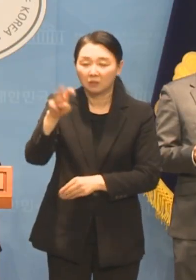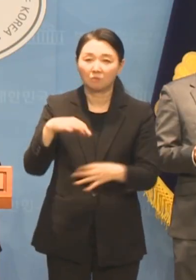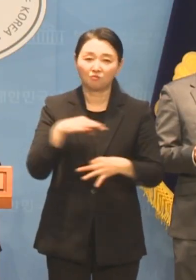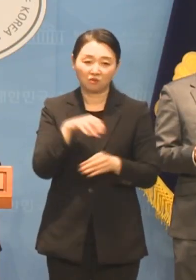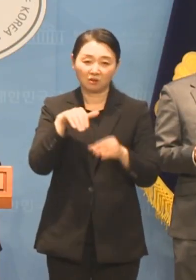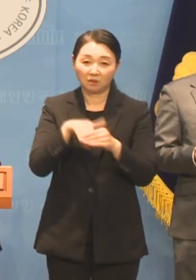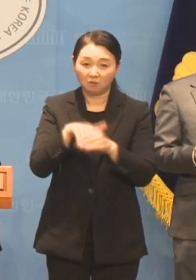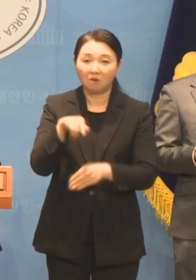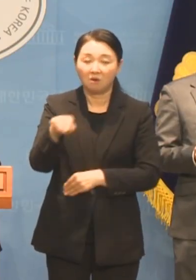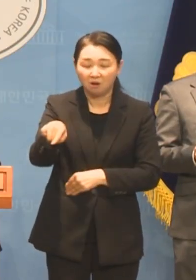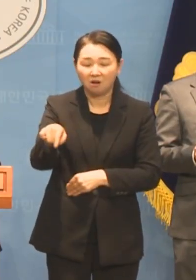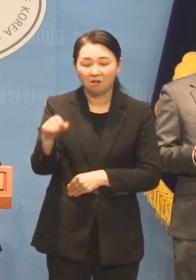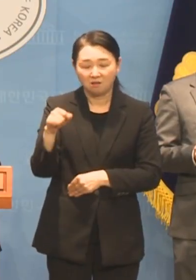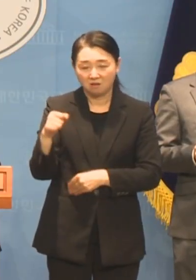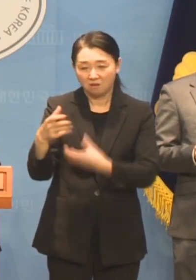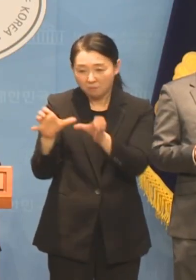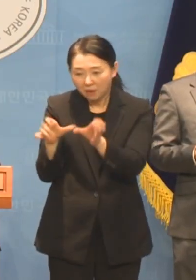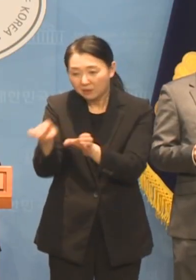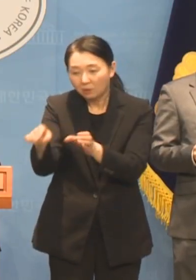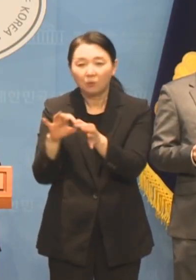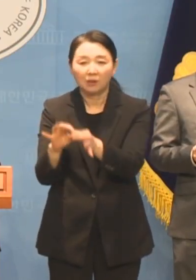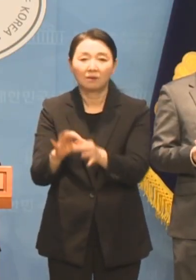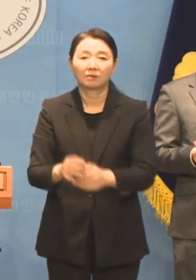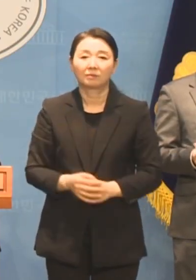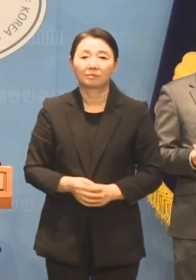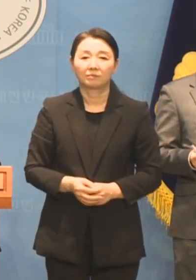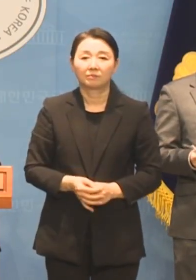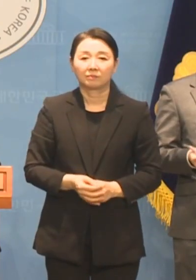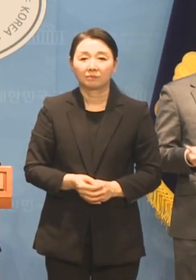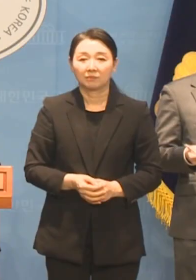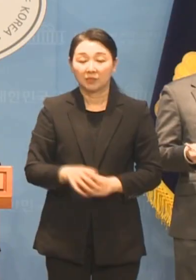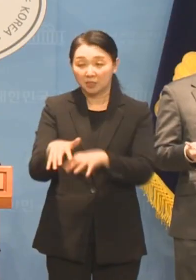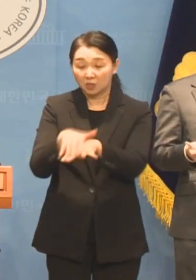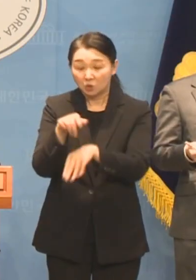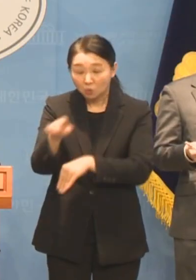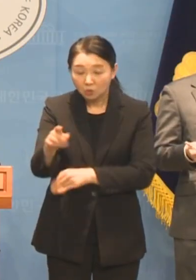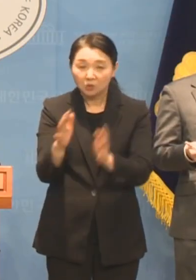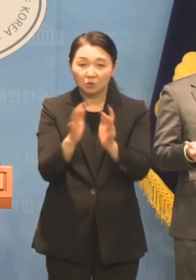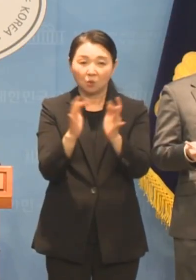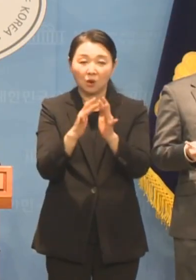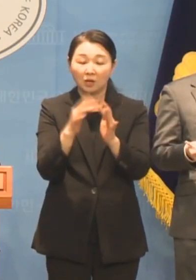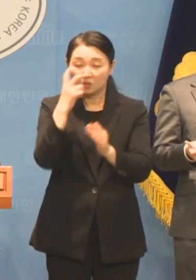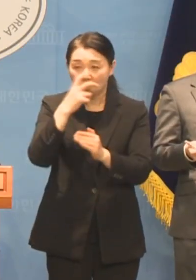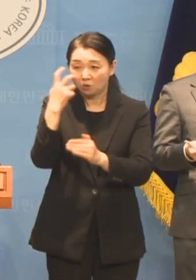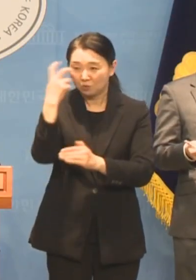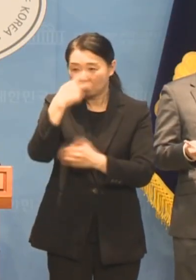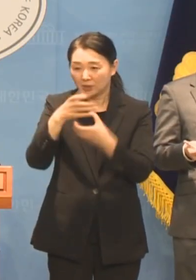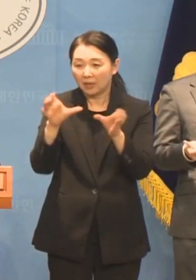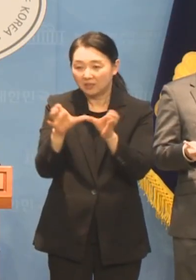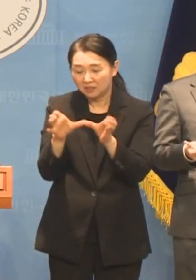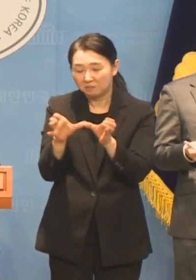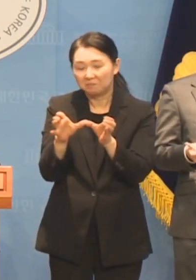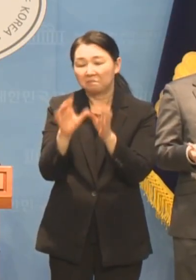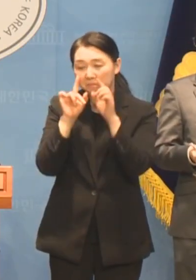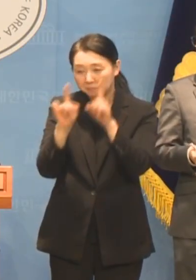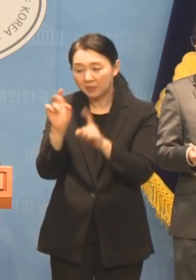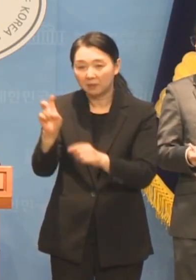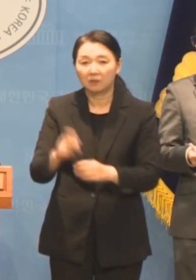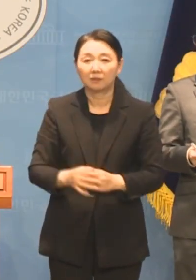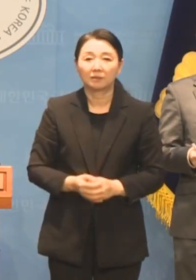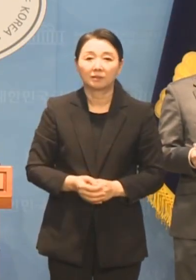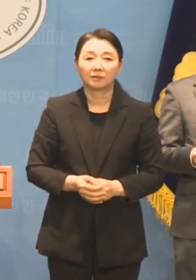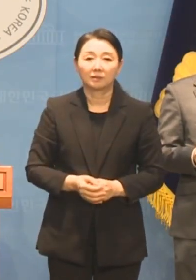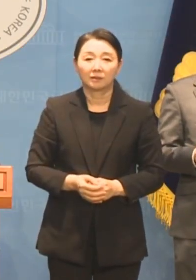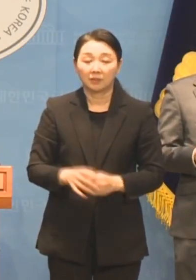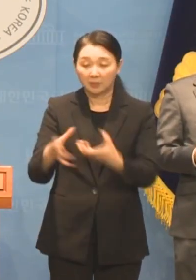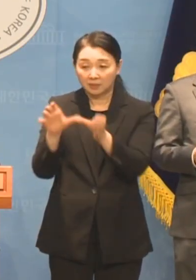부정선거 파이터즈와 관련된 것으로 보이며 이 조직의 온라인 여론조작팀의 일환으로 의심되고 있습니다.